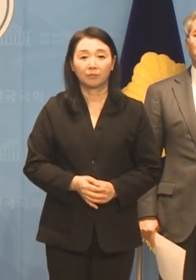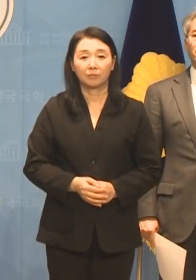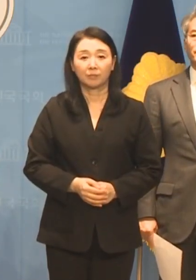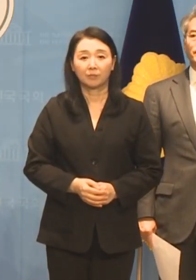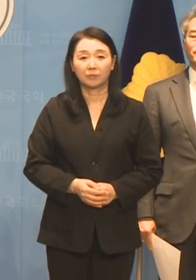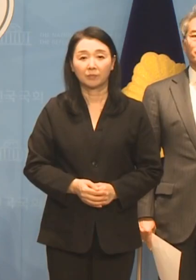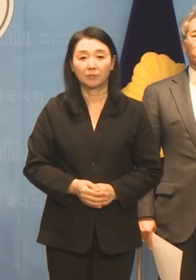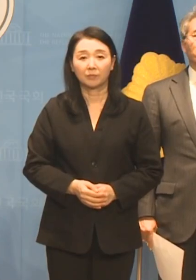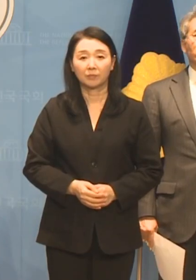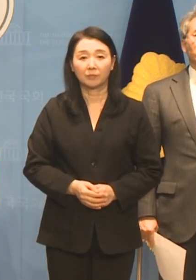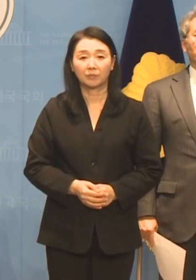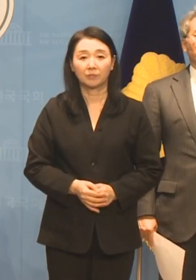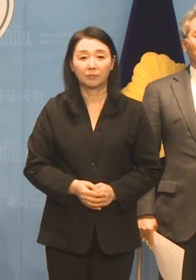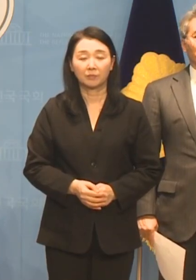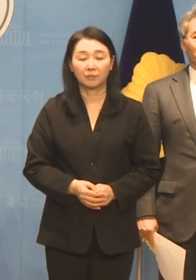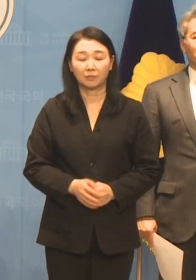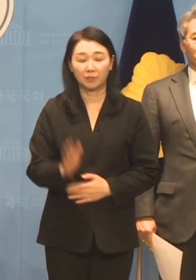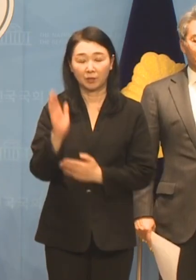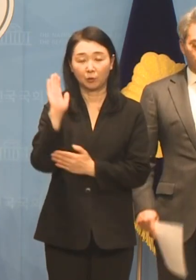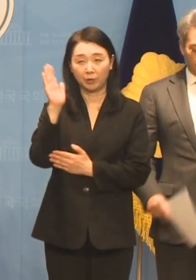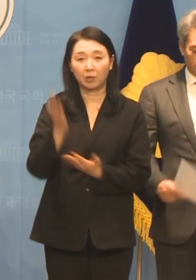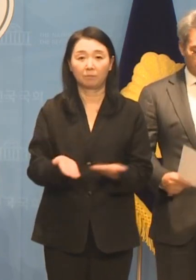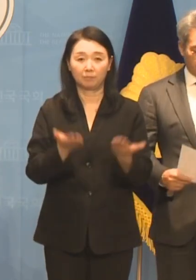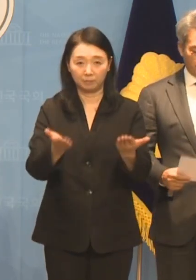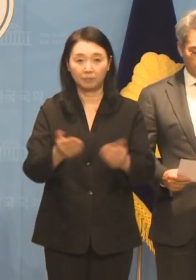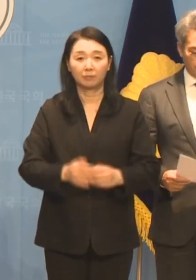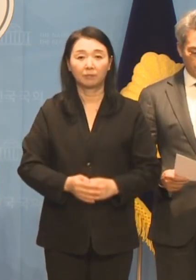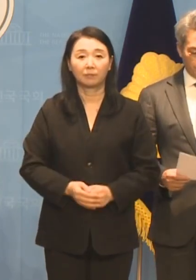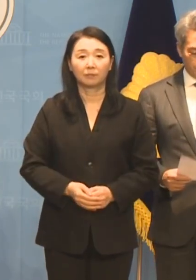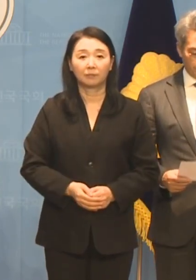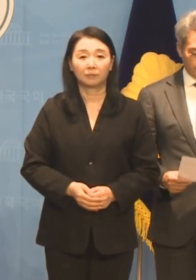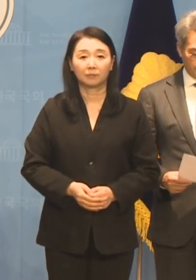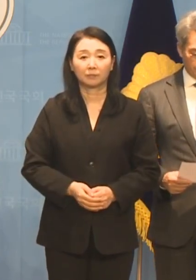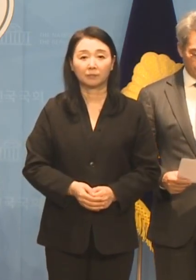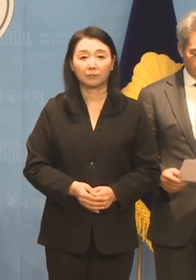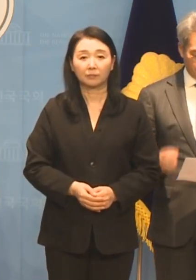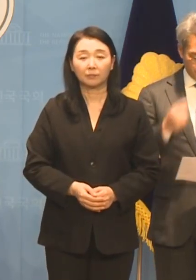예, 그러면 회견문을 읽도록 하겠습니다.